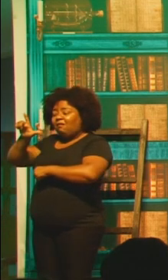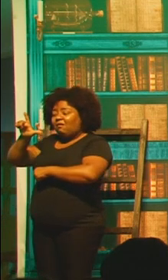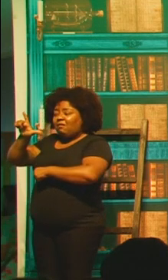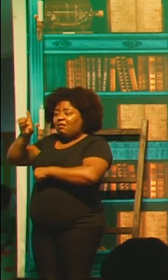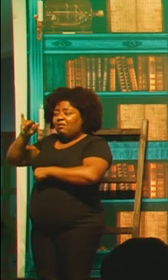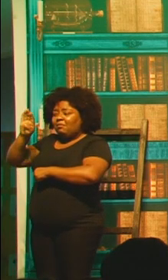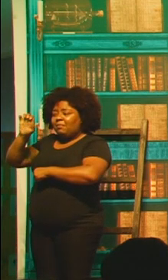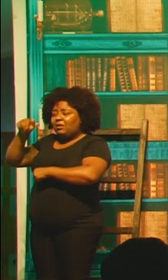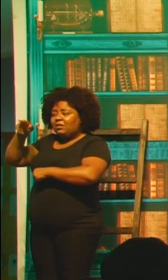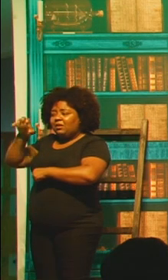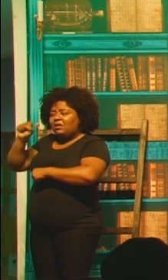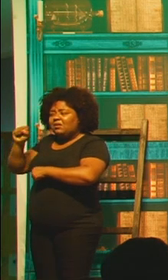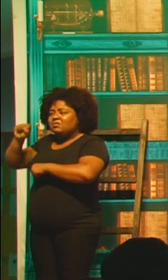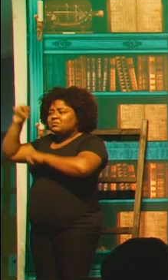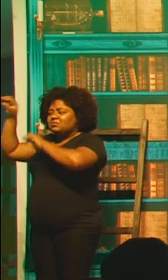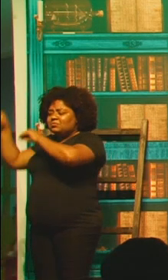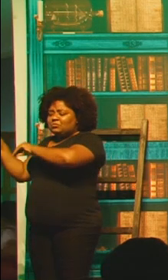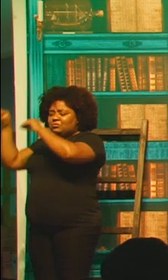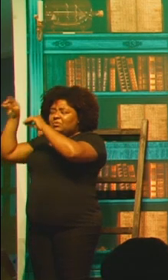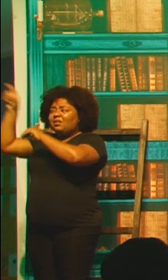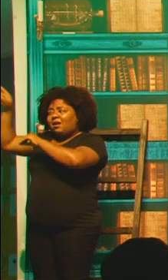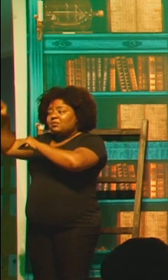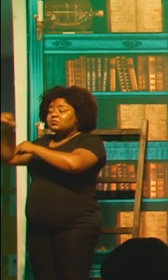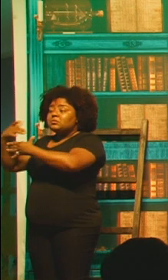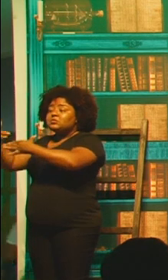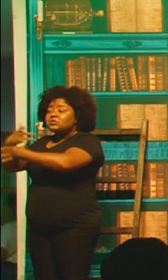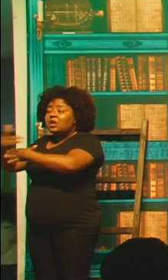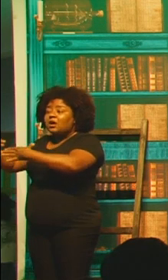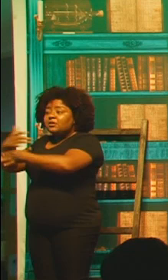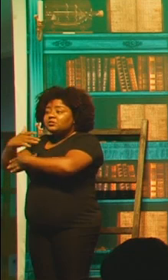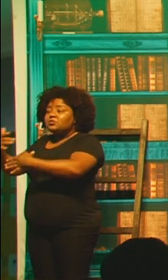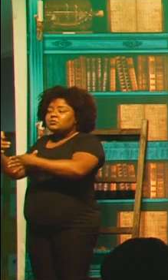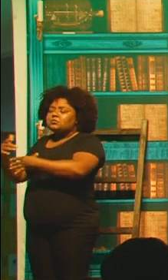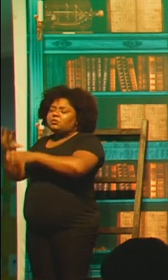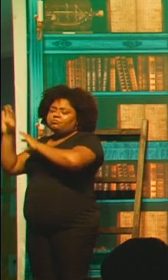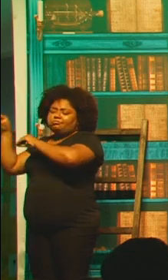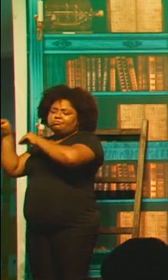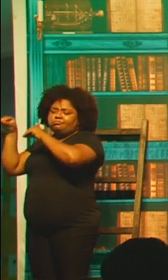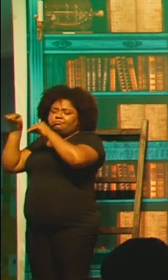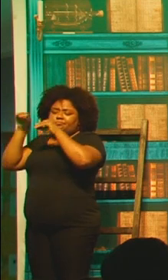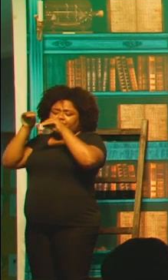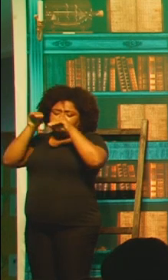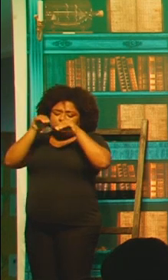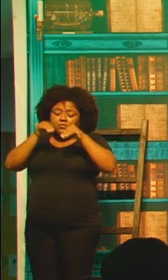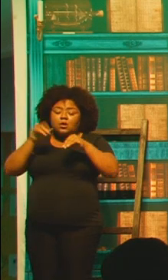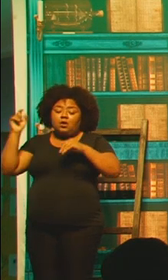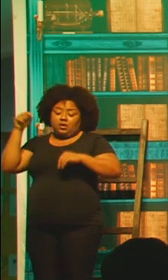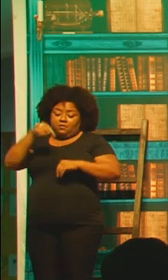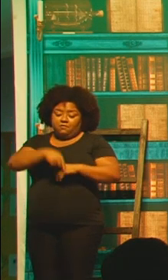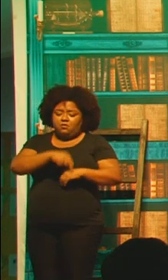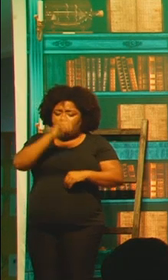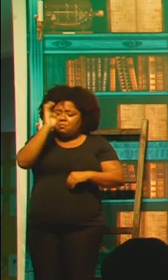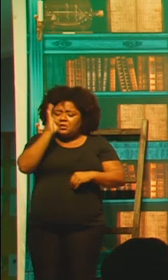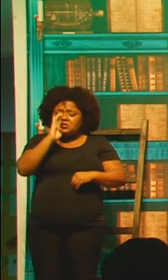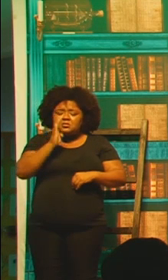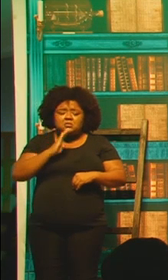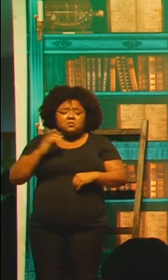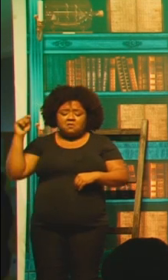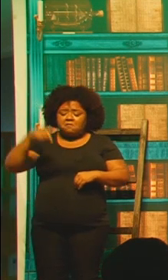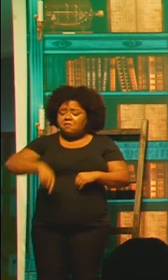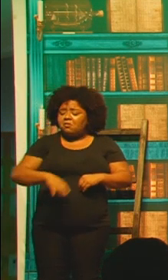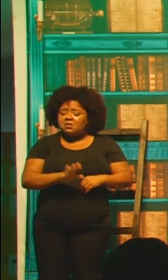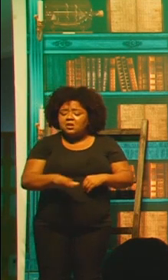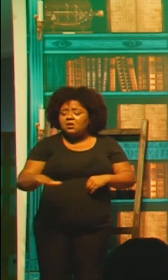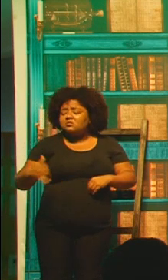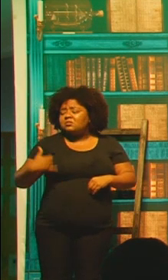do Líbano chamada Zarli, o Assad Simão, meu avô, quando ele veio para cá, ele veio muito criança, ele tinha